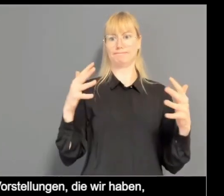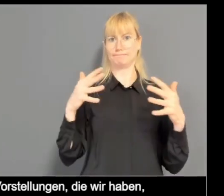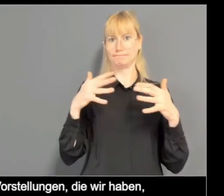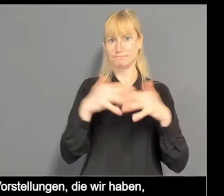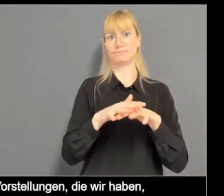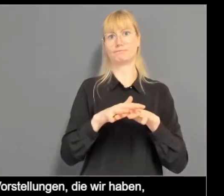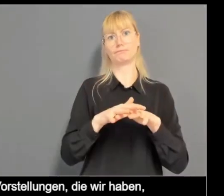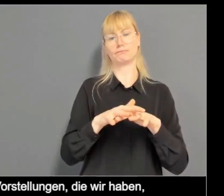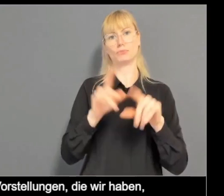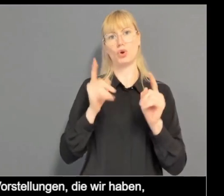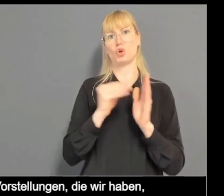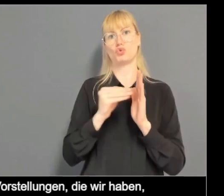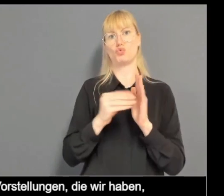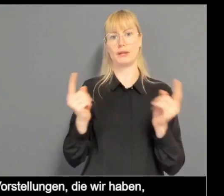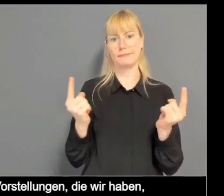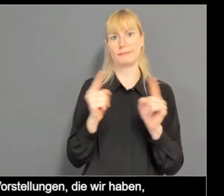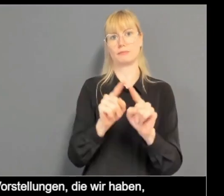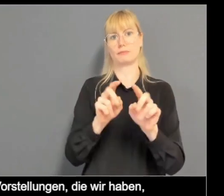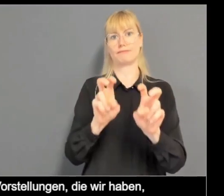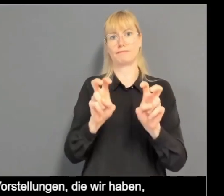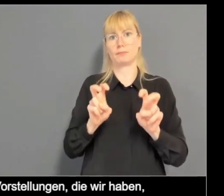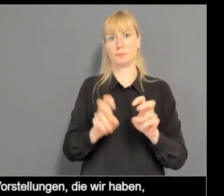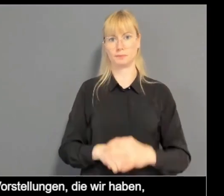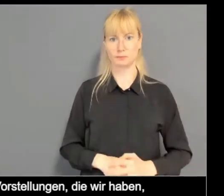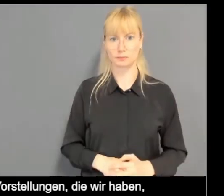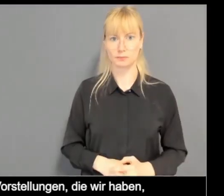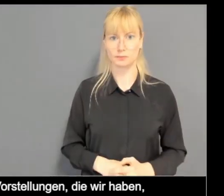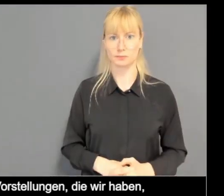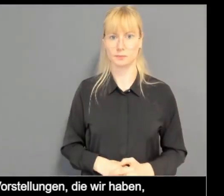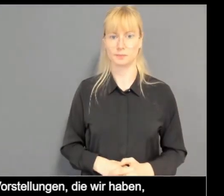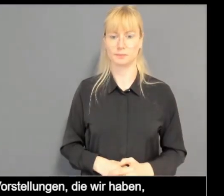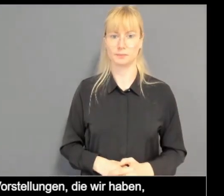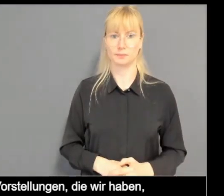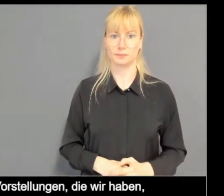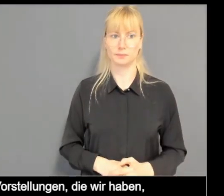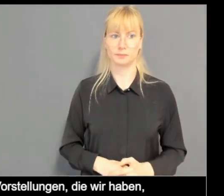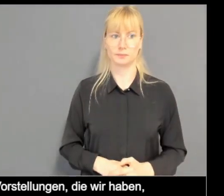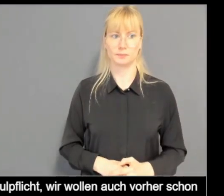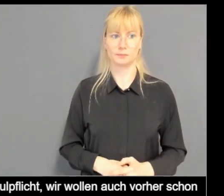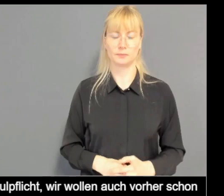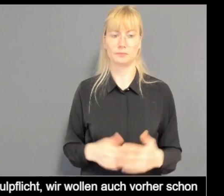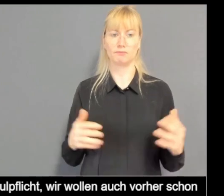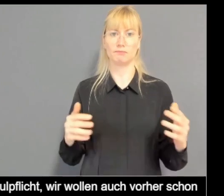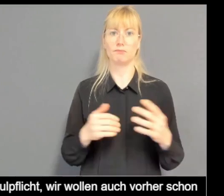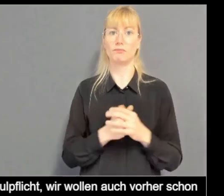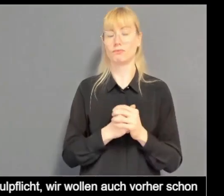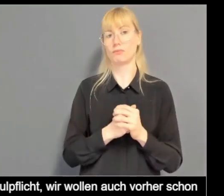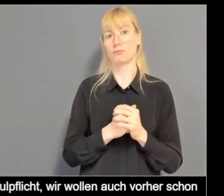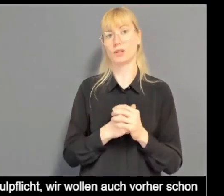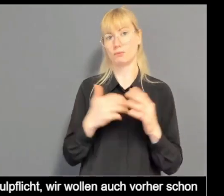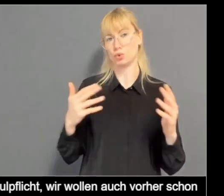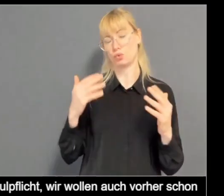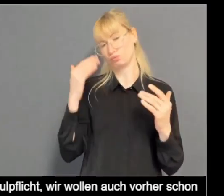fürs nächste Schuljahr. Da ist dann ja auch die Notwendigkeit, über entsprechende Sprachkenntnisse zu verfügen, damit man einer solchen